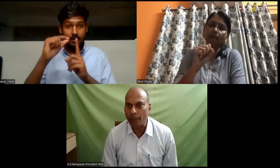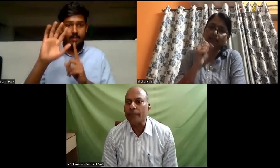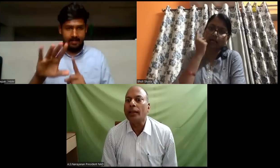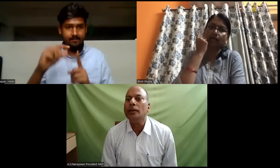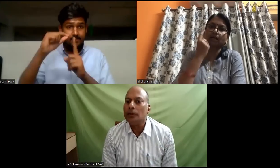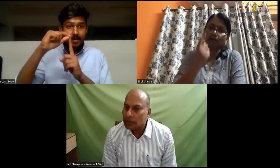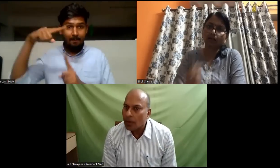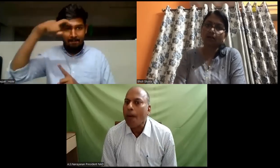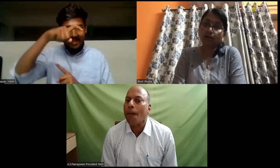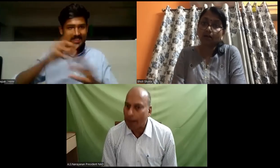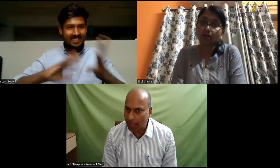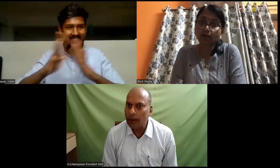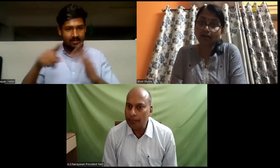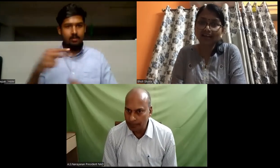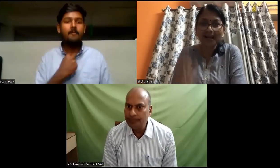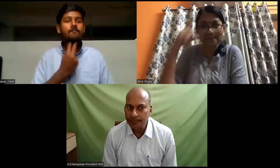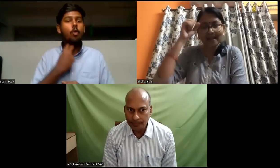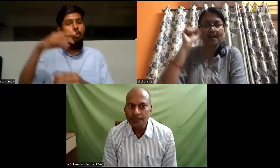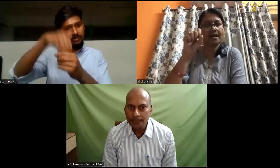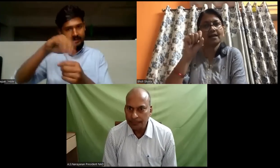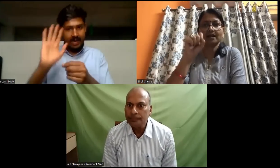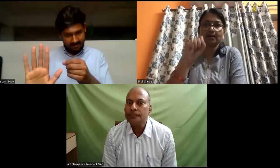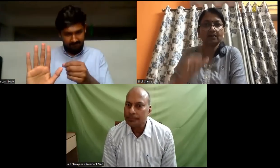कोई हमारे हाथ में नहीं आने वाली ऐसे जब तक पूरे हमारे पास